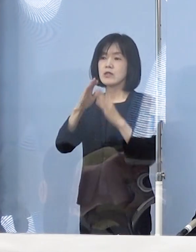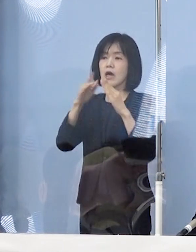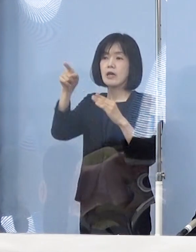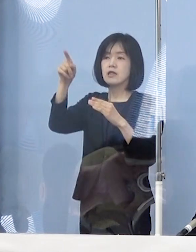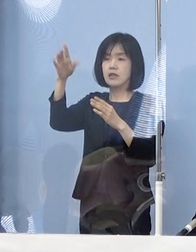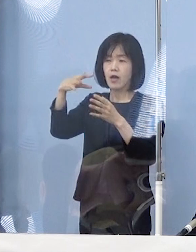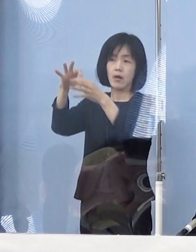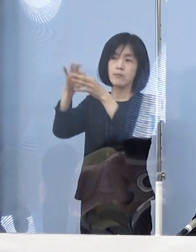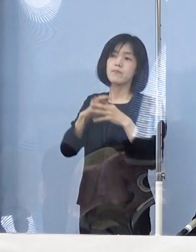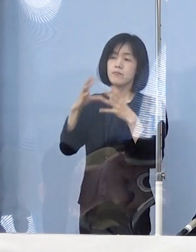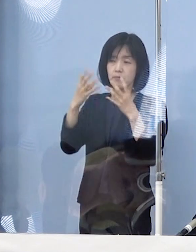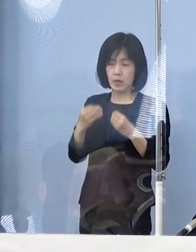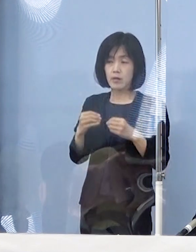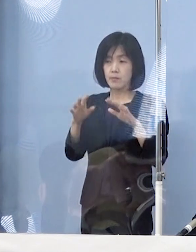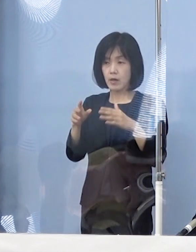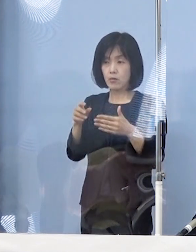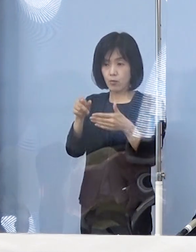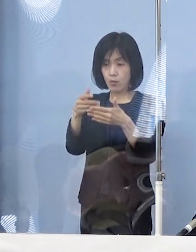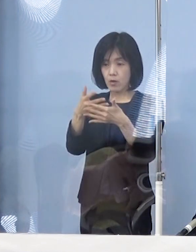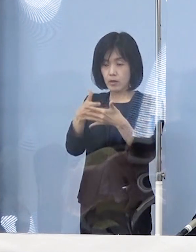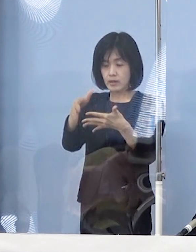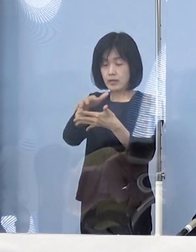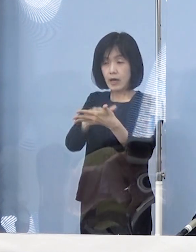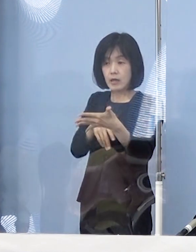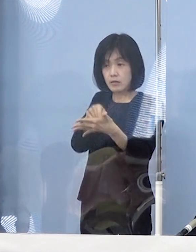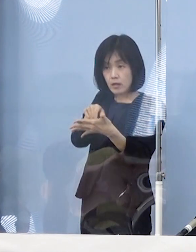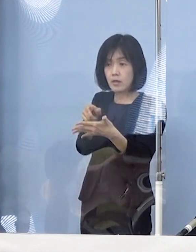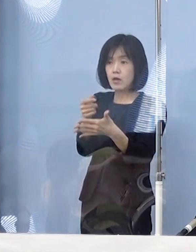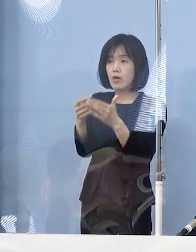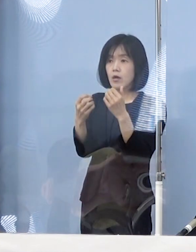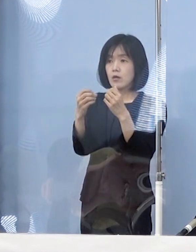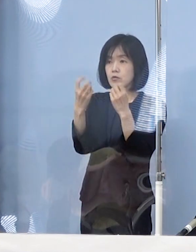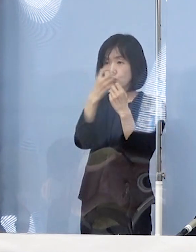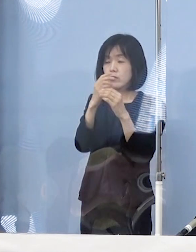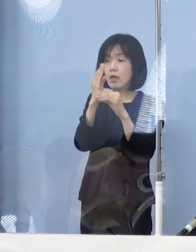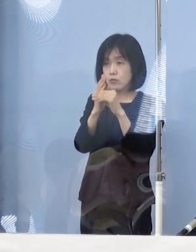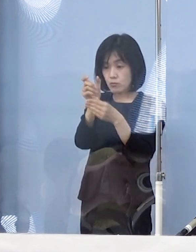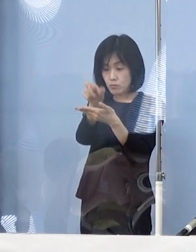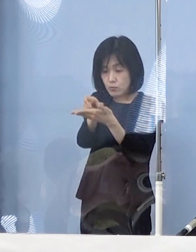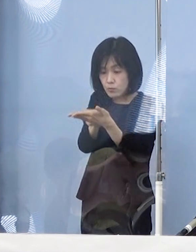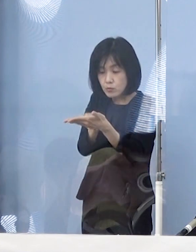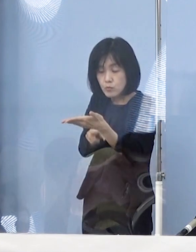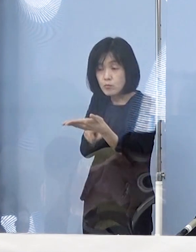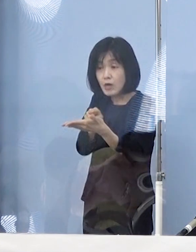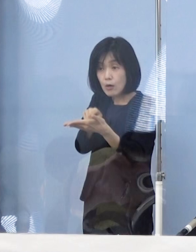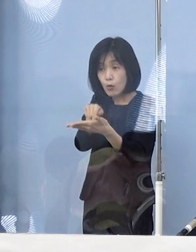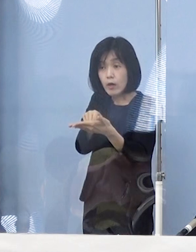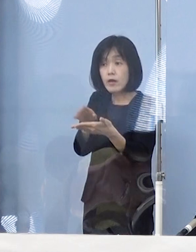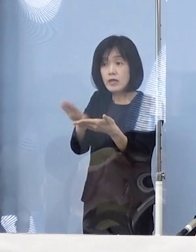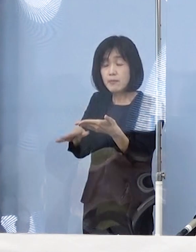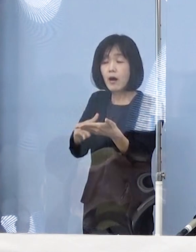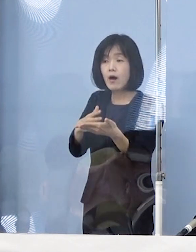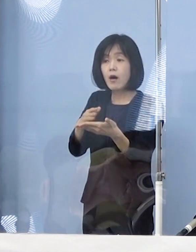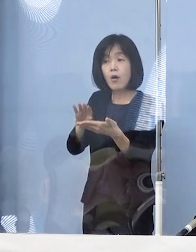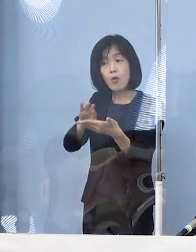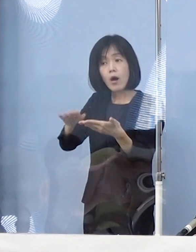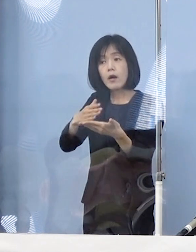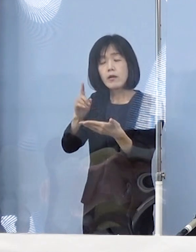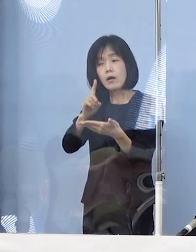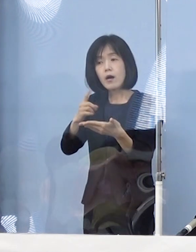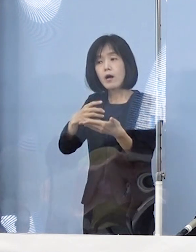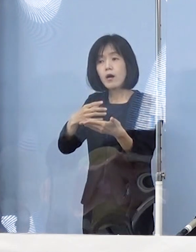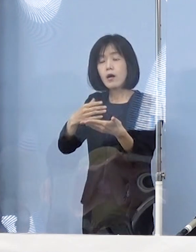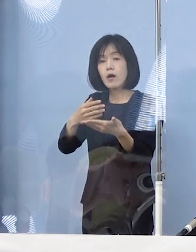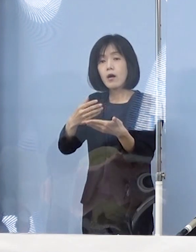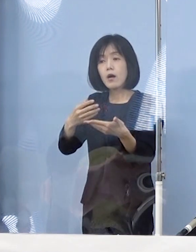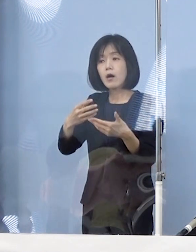今回の調査中になっているところで、その後分かっているところはありますか。 すみません、今のところ手元で他に分かっている方はい